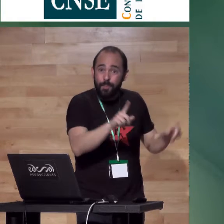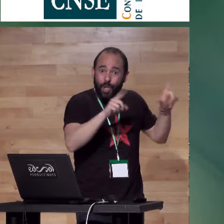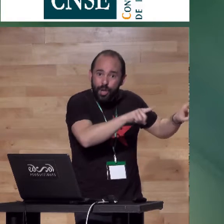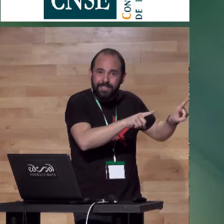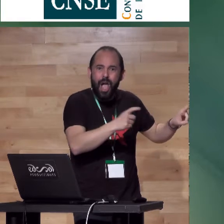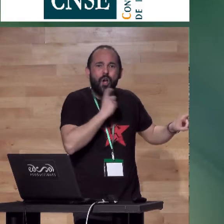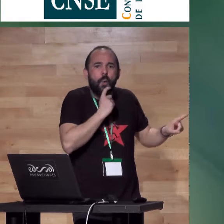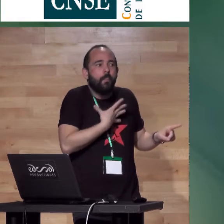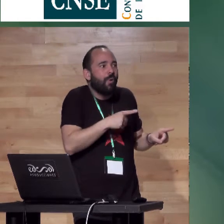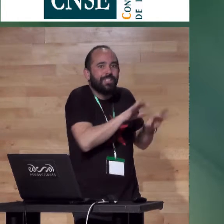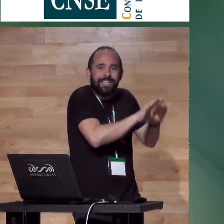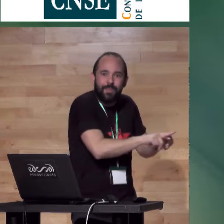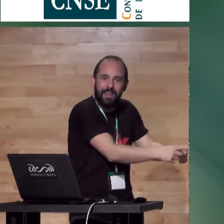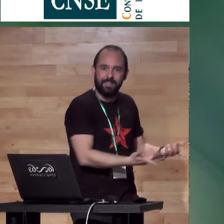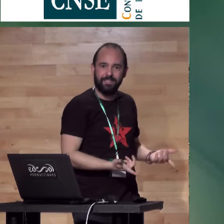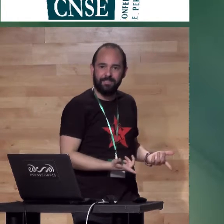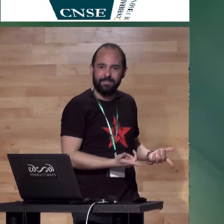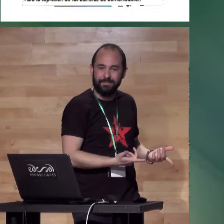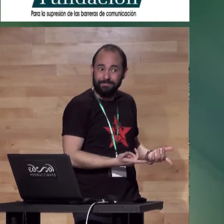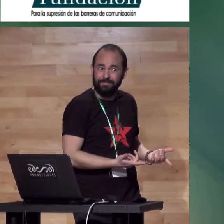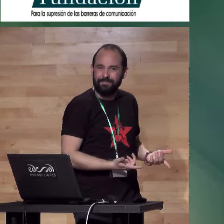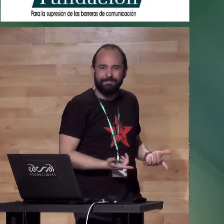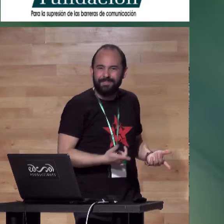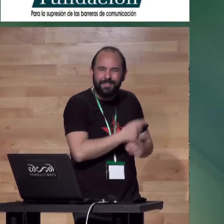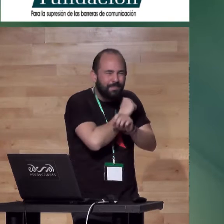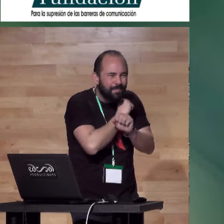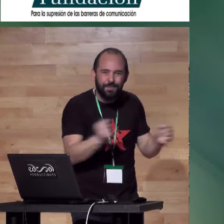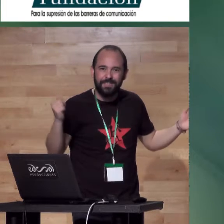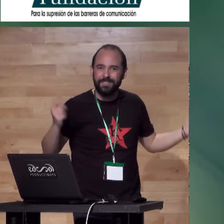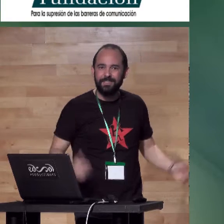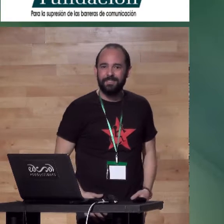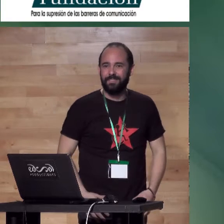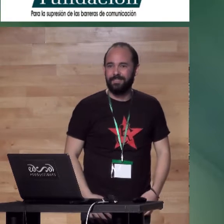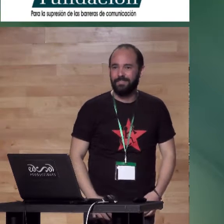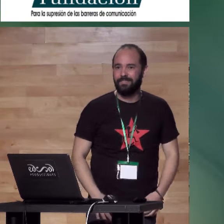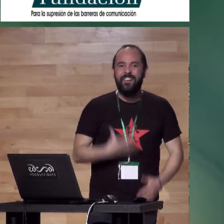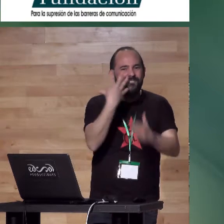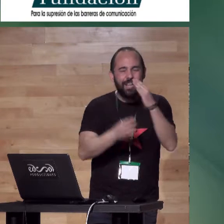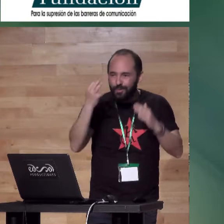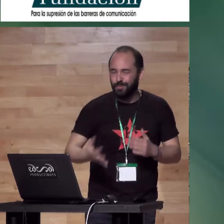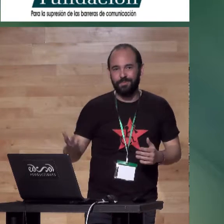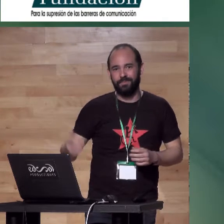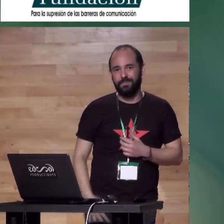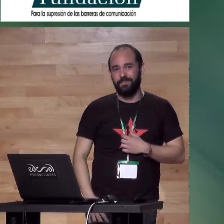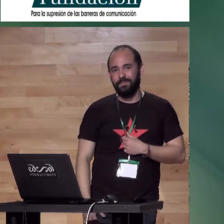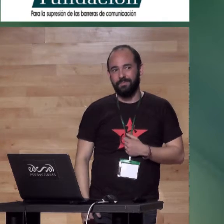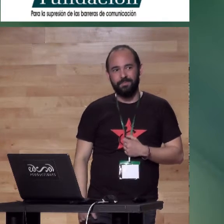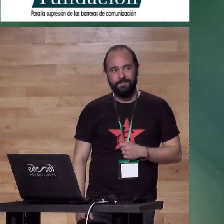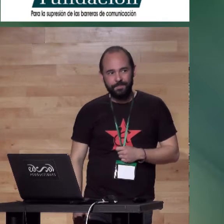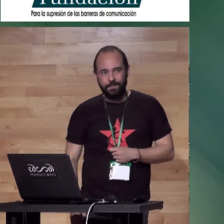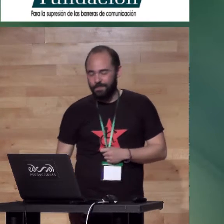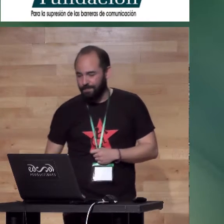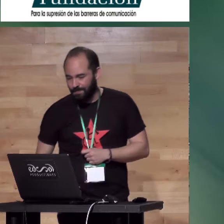Si yo no conozco al protagonista, ¿cómo puedo escribir sobre él? Es imposible. Cometo fallos